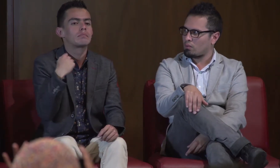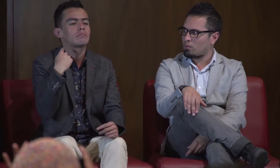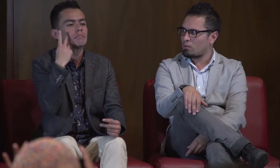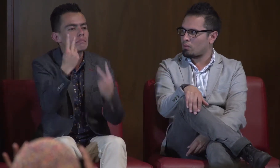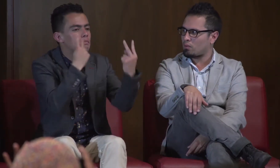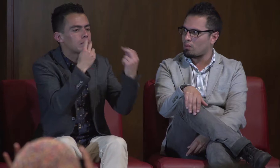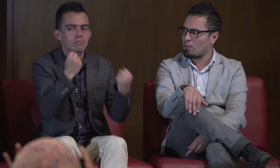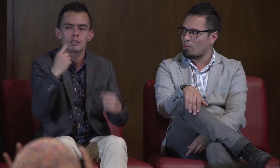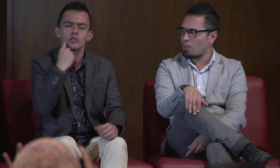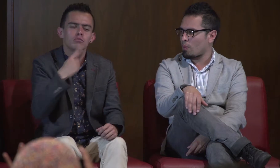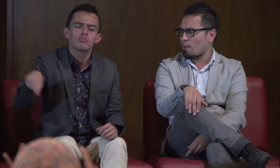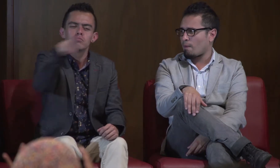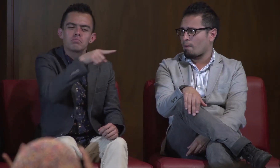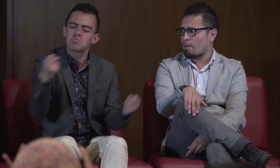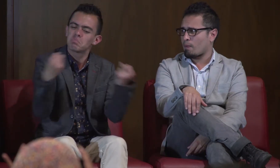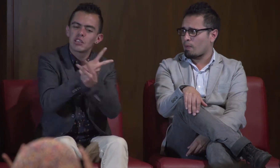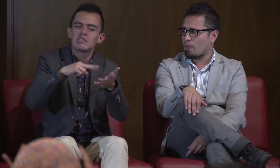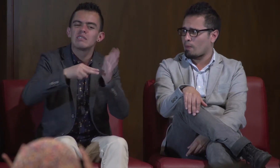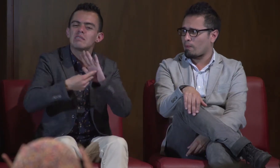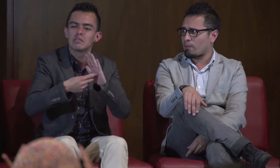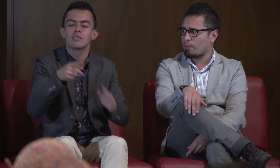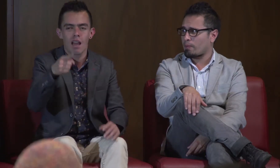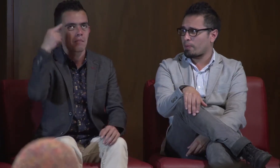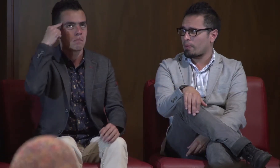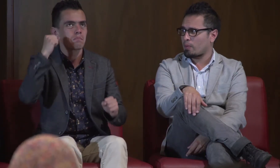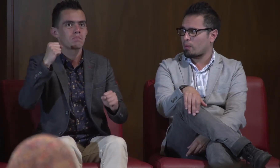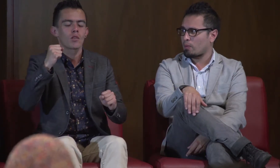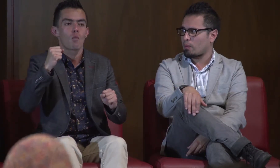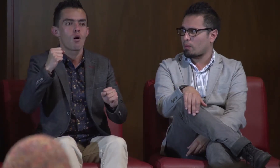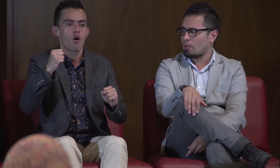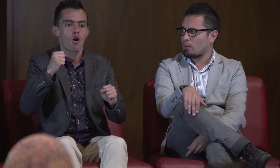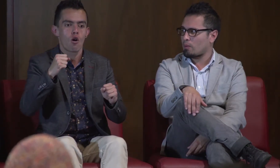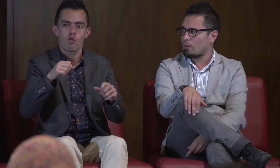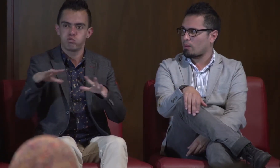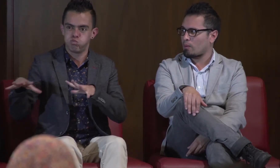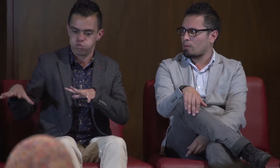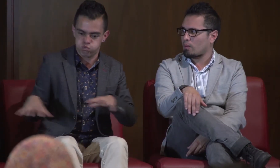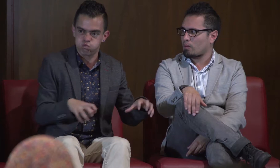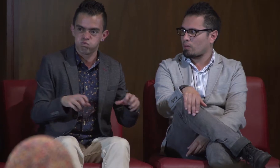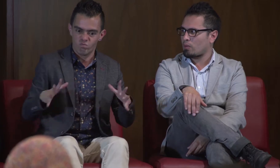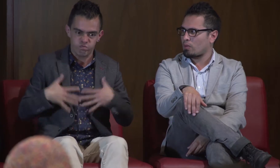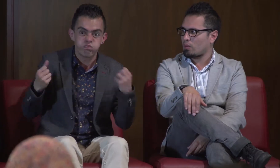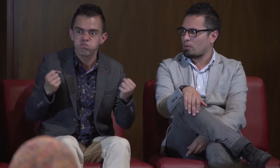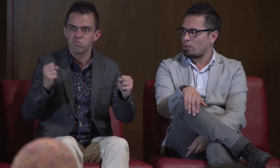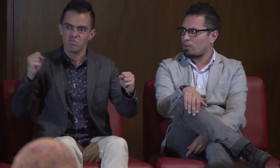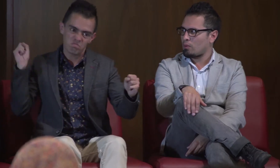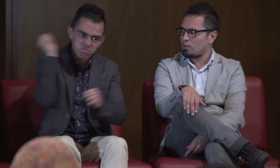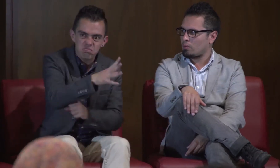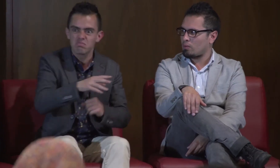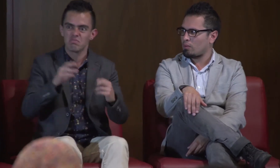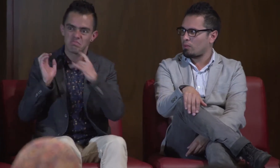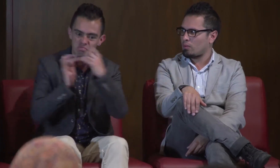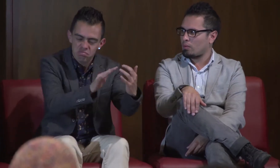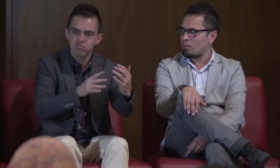contextos. En particular, la seña para violencia, muchas veces cuando nosotros la hacíamos en esos grupos de lectura con los sordos, ellos tienen